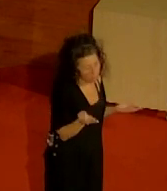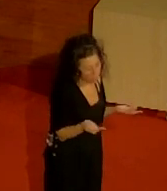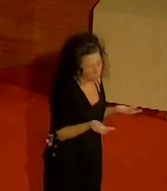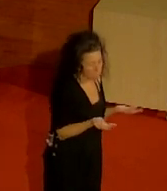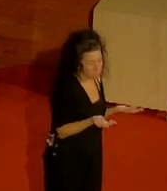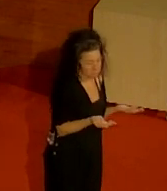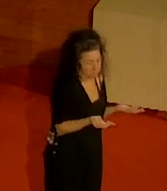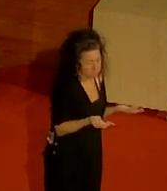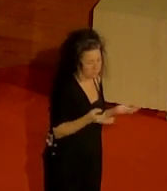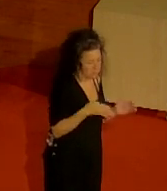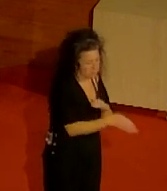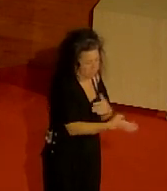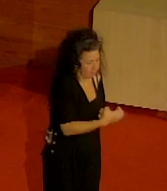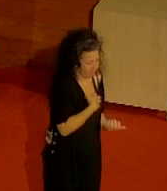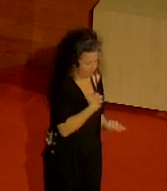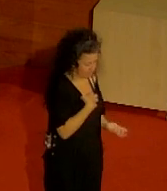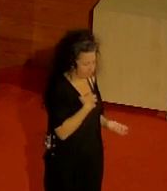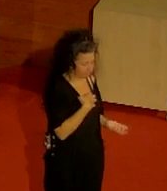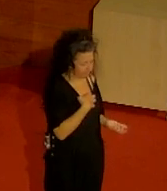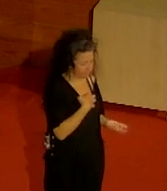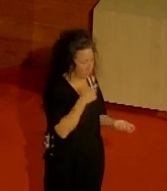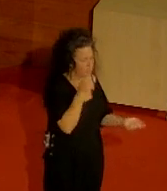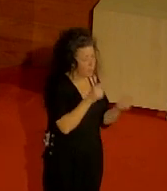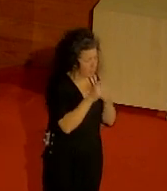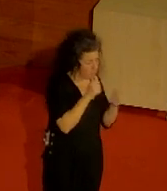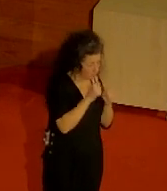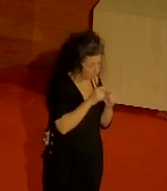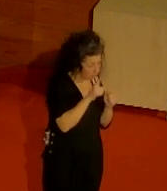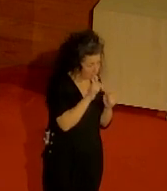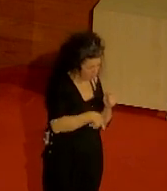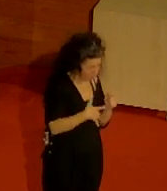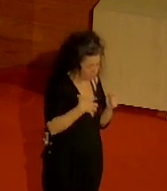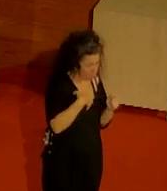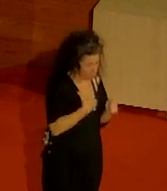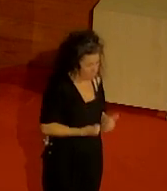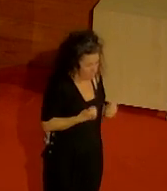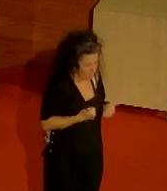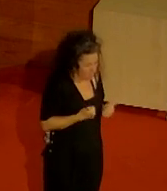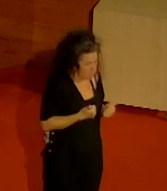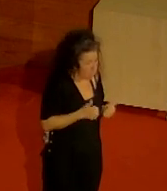visado. Pero bueno. También la prensa, cada vez tenemos más problemas para acceder a los lugares, para contar lo que está pasando.